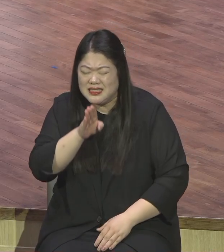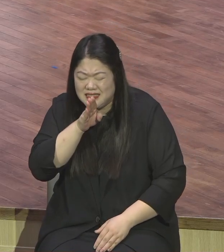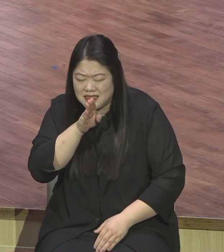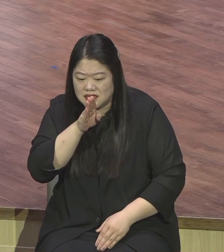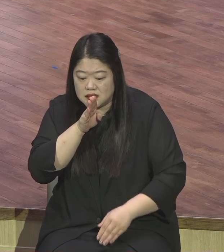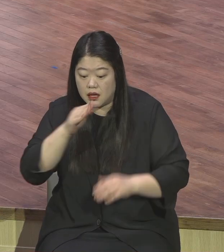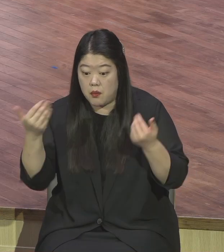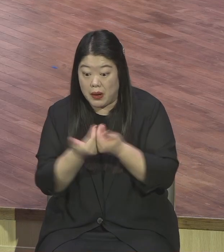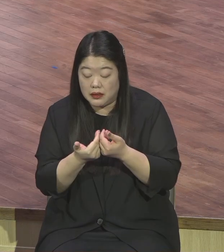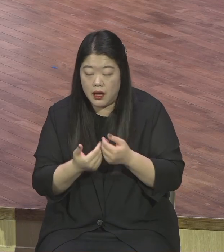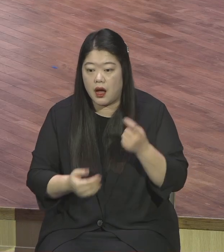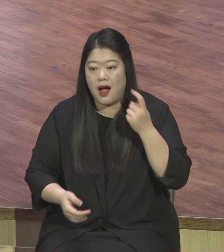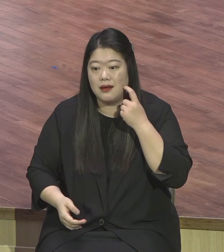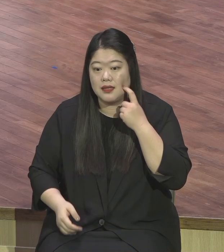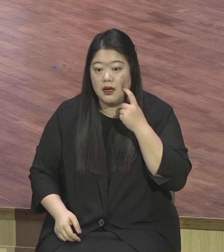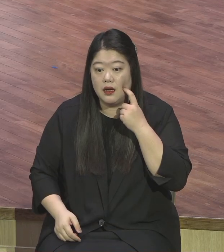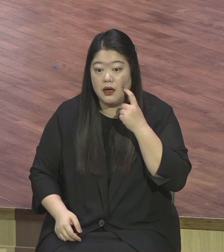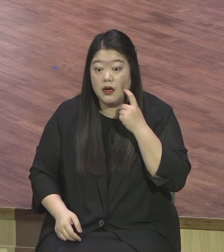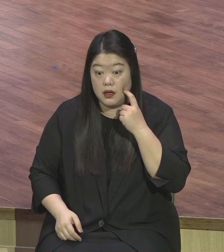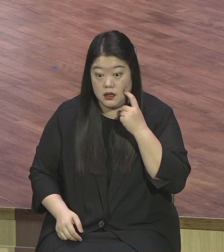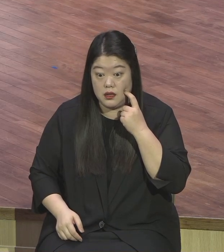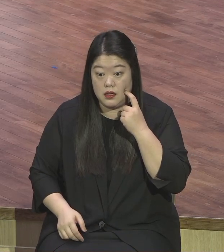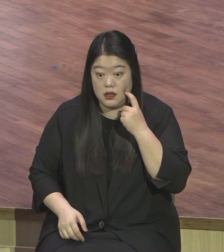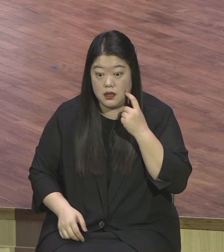말이죠. 진짜 복음.